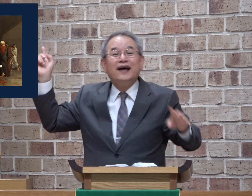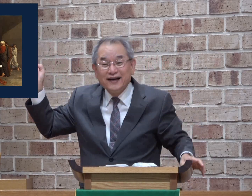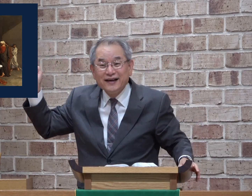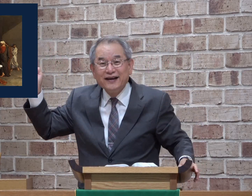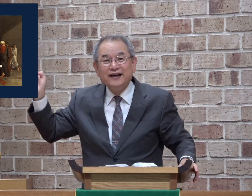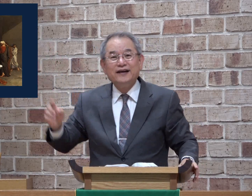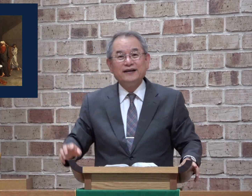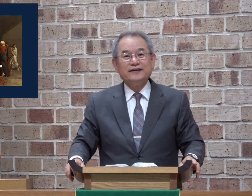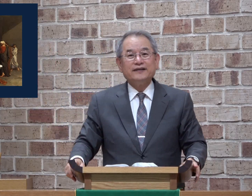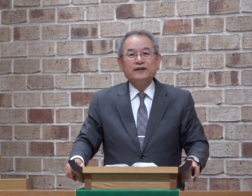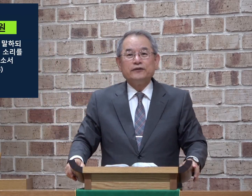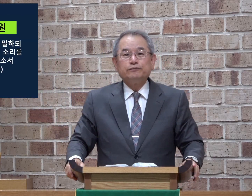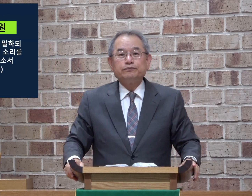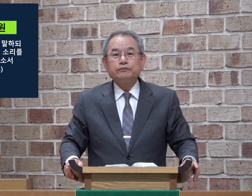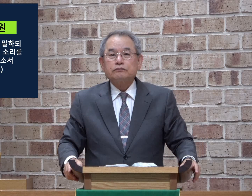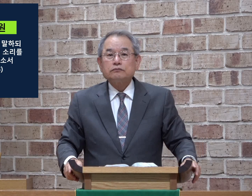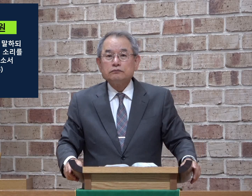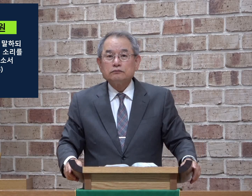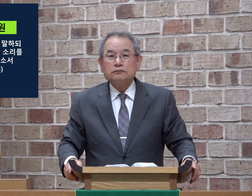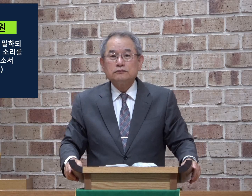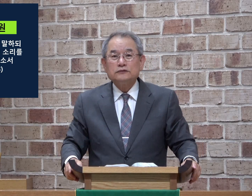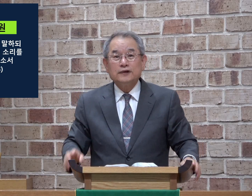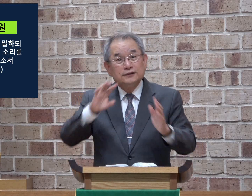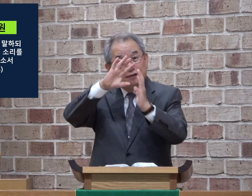이해가 안 될 정도로 예수님이 외면하십니다.